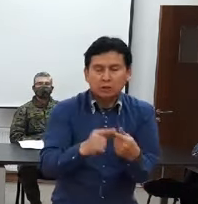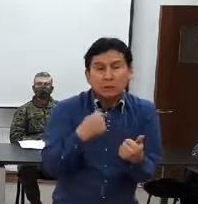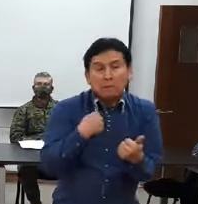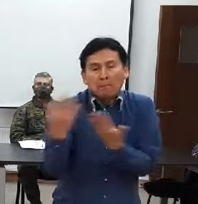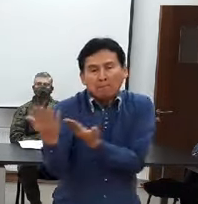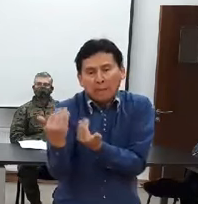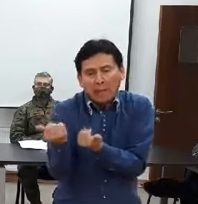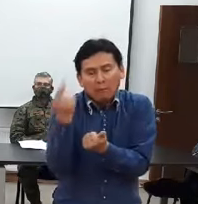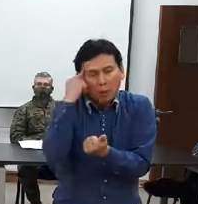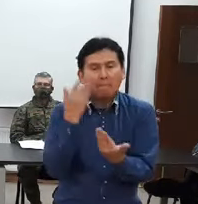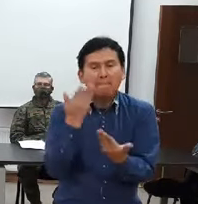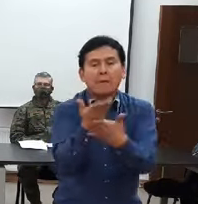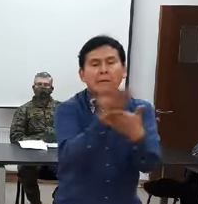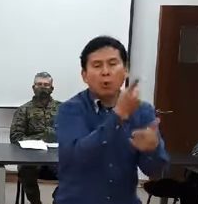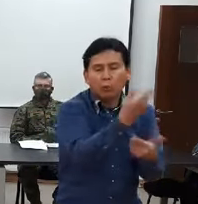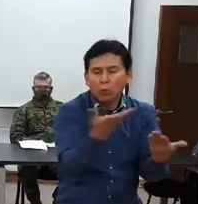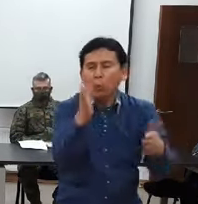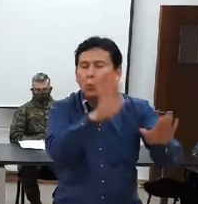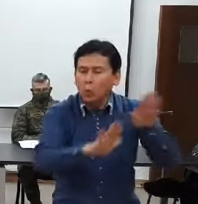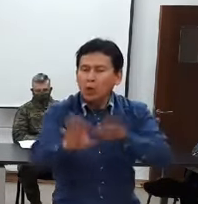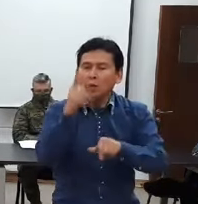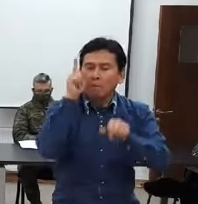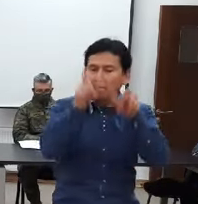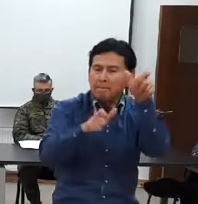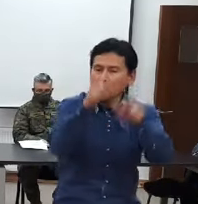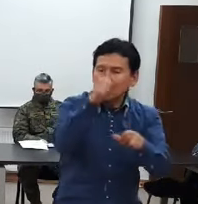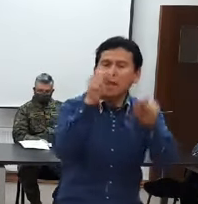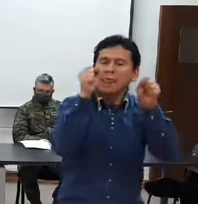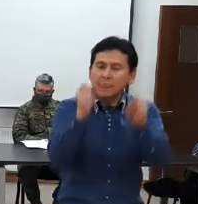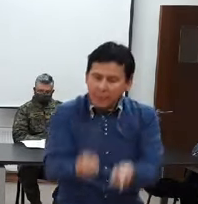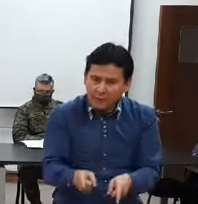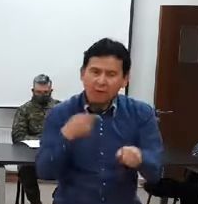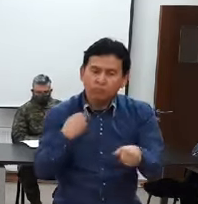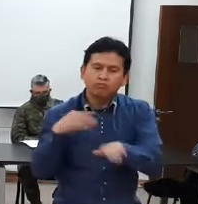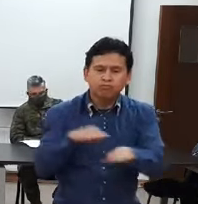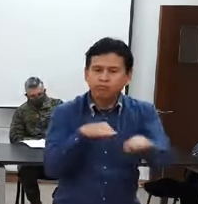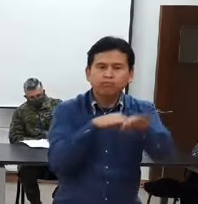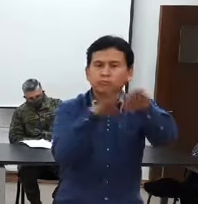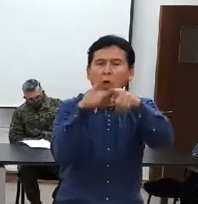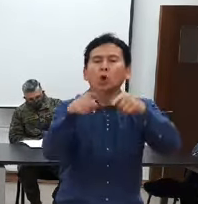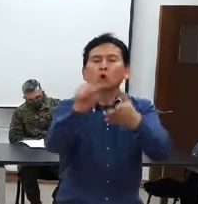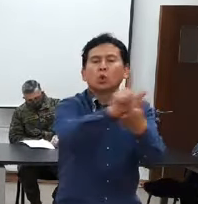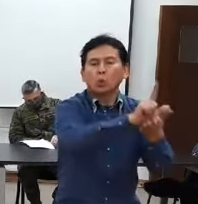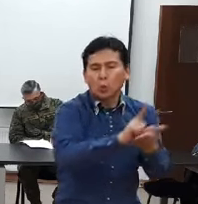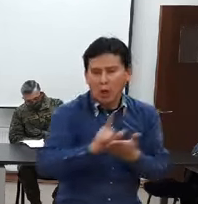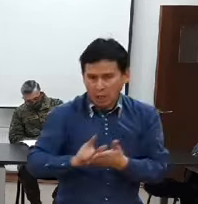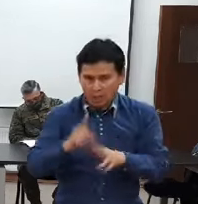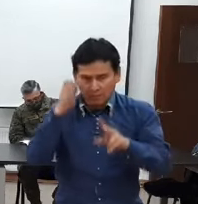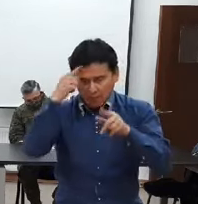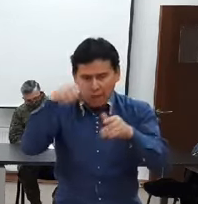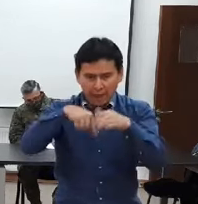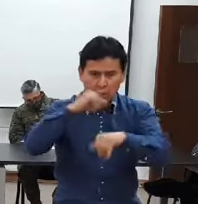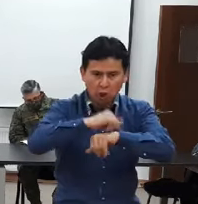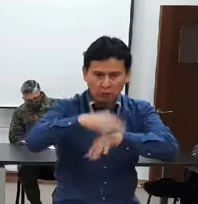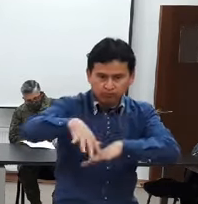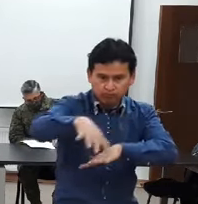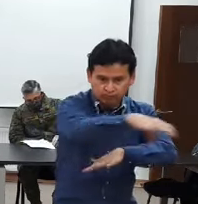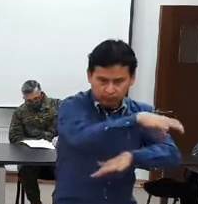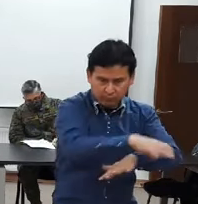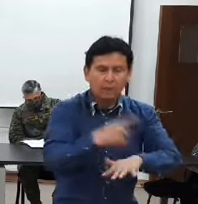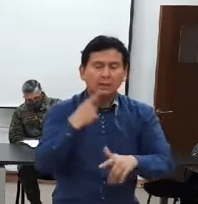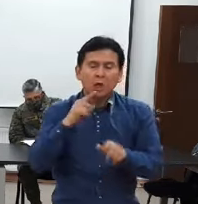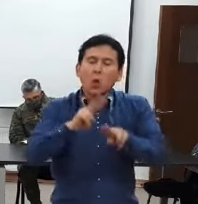esperamos y les pedimos precaución a las personas que deban, por razones obligatorias, desplazarse dentro del territorio regional,